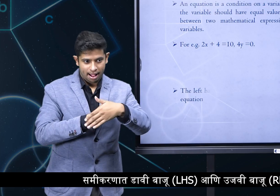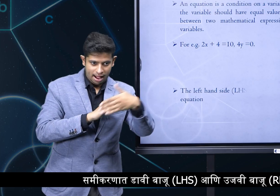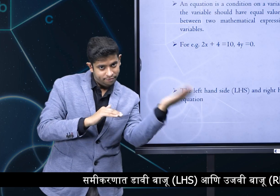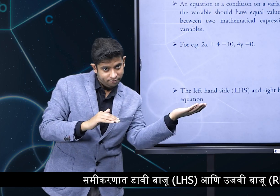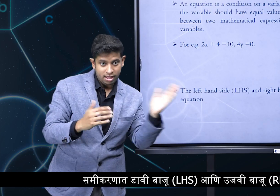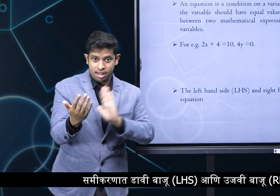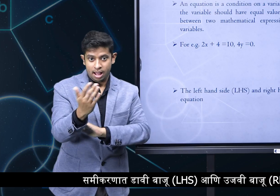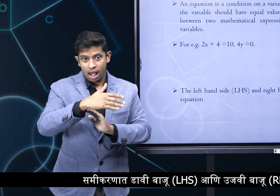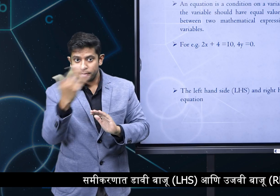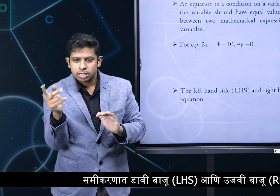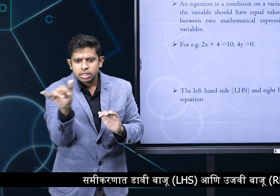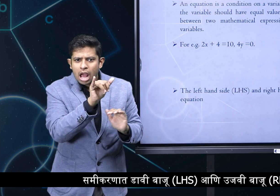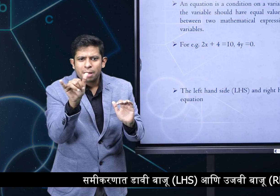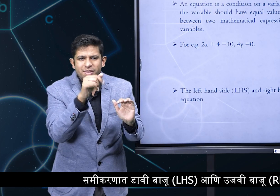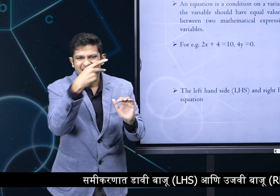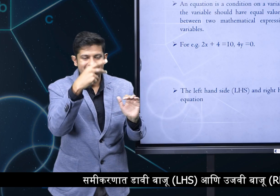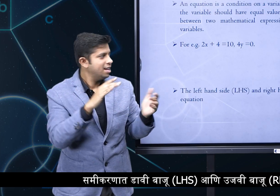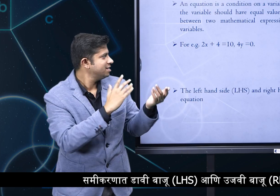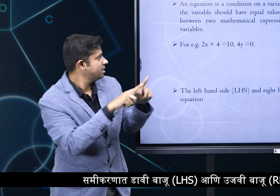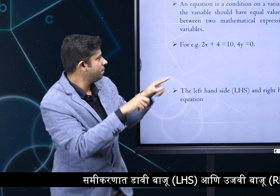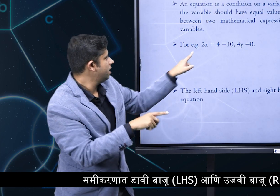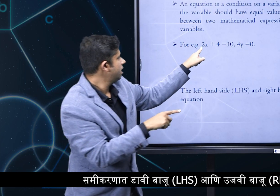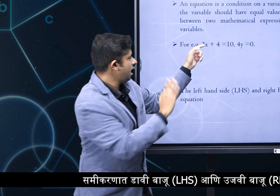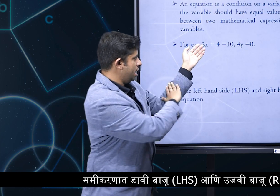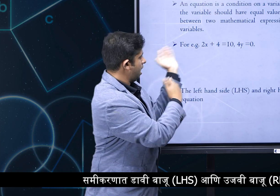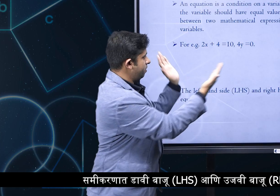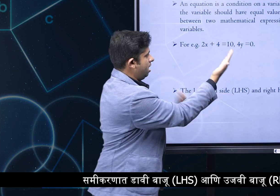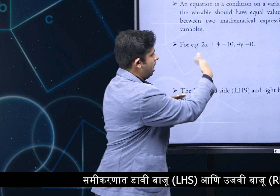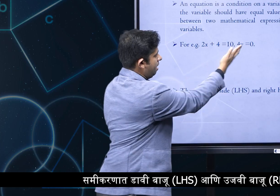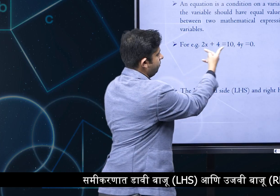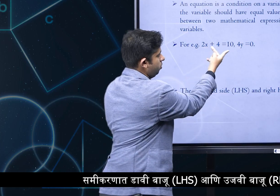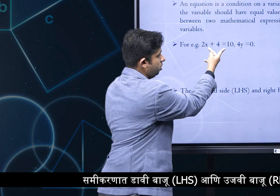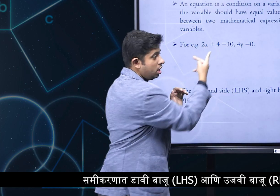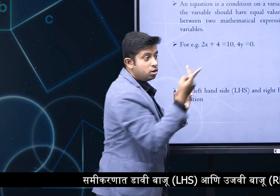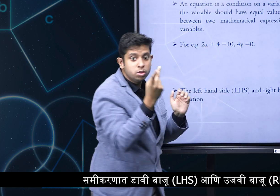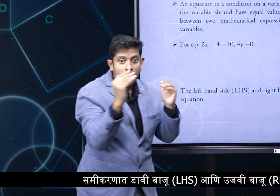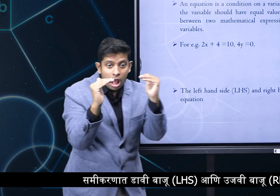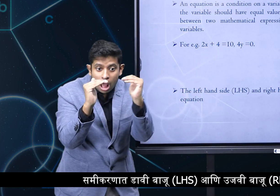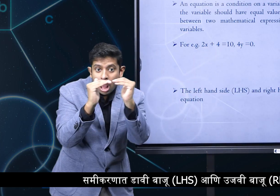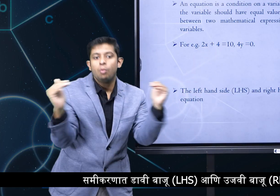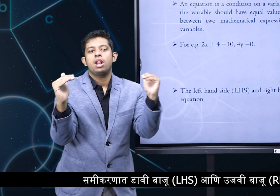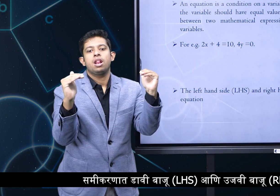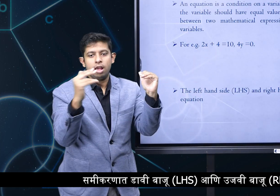समीकरणात डावी बाजू LHS आणि उजवी बाजू RHS समान आहेत.